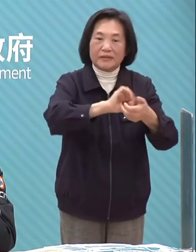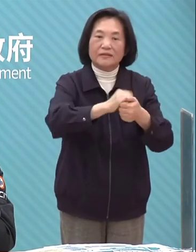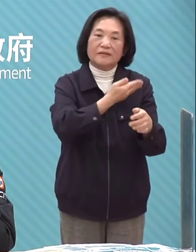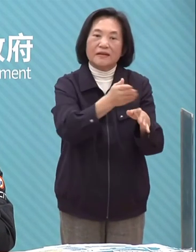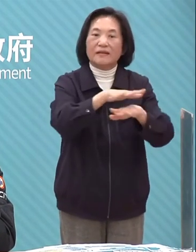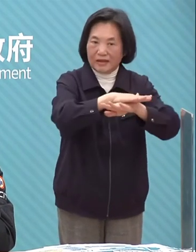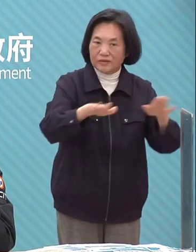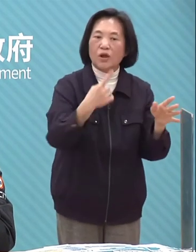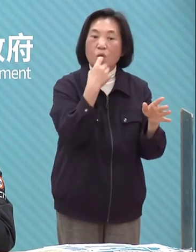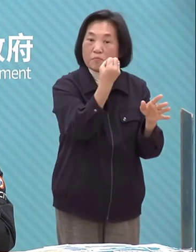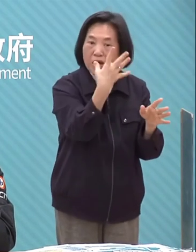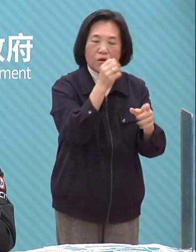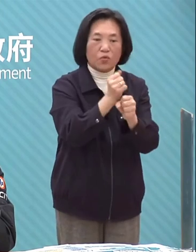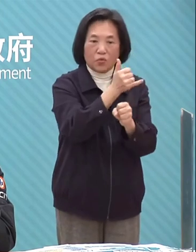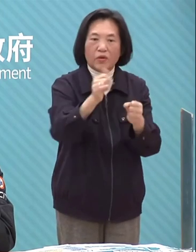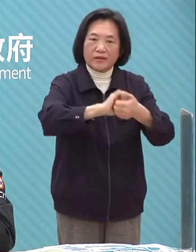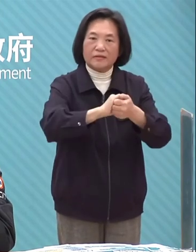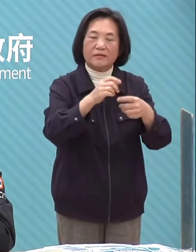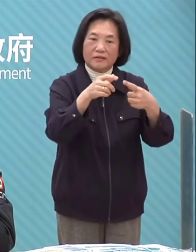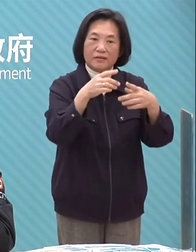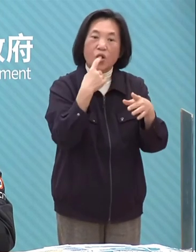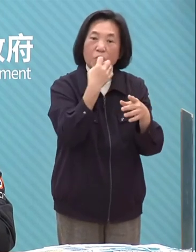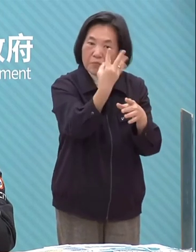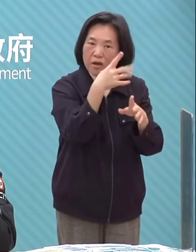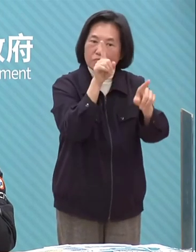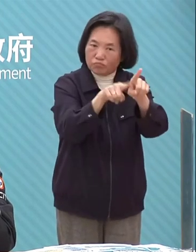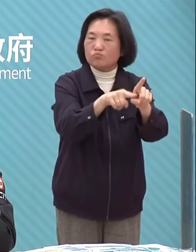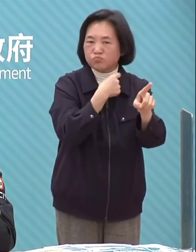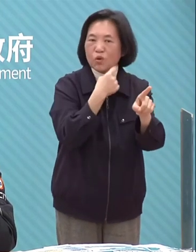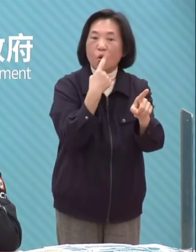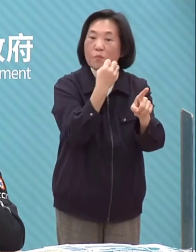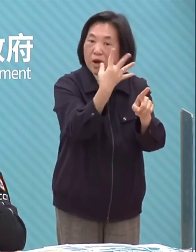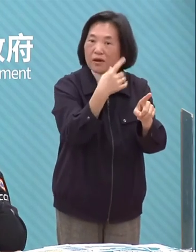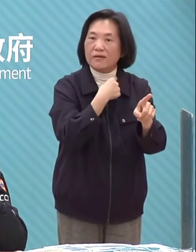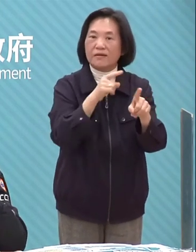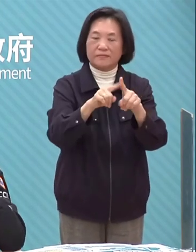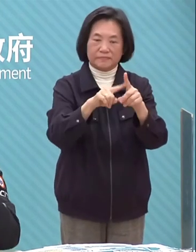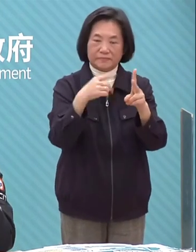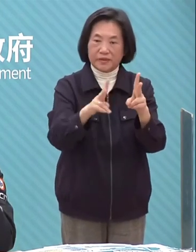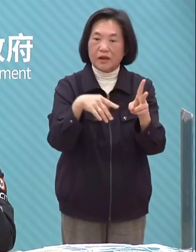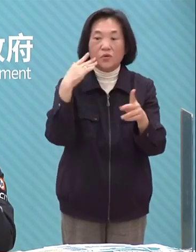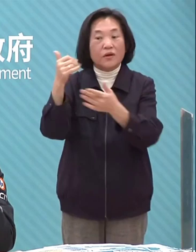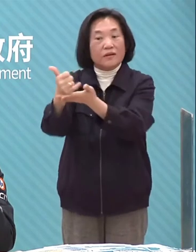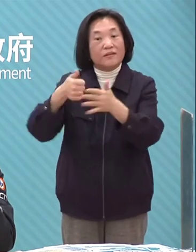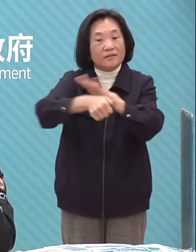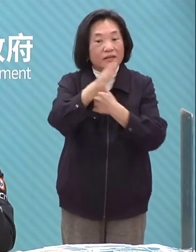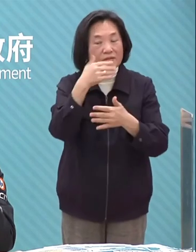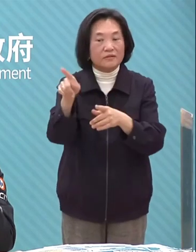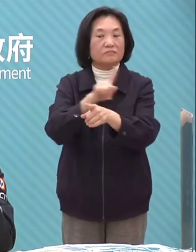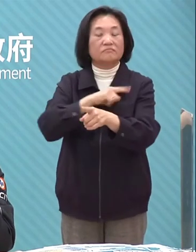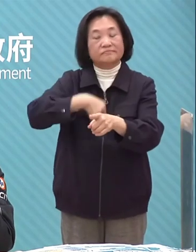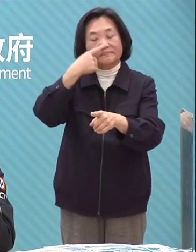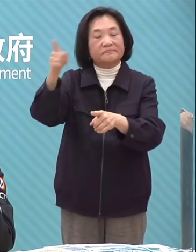全的服务，所以你的工作人员要符合的所谓绿灯标准的疫苗，第一点。第二， 顾客的话自己心里有